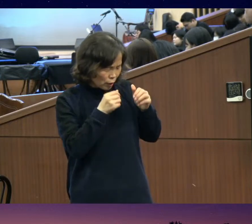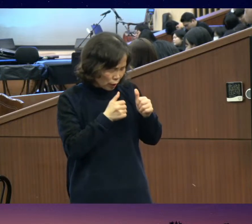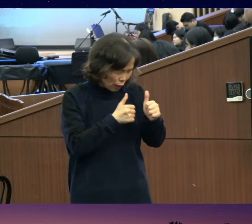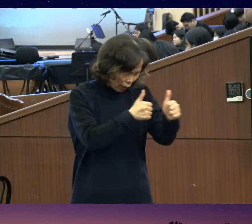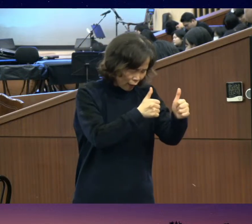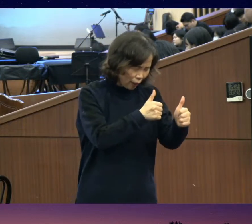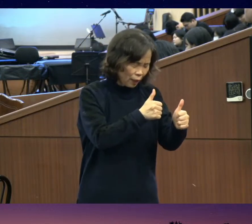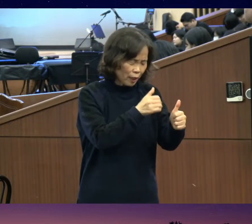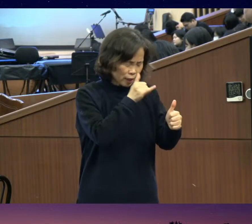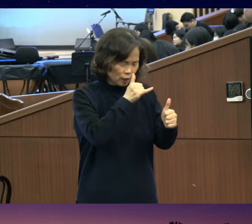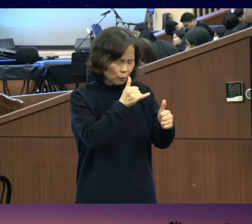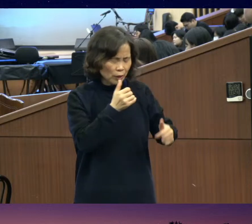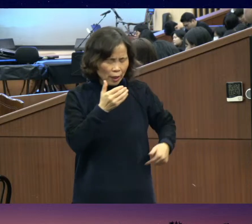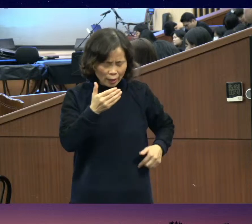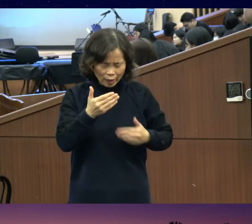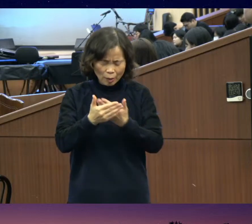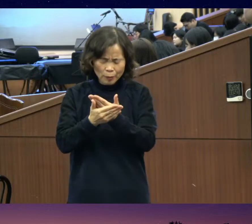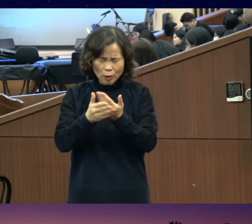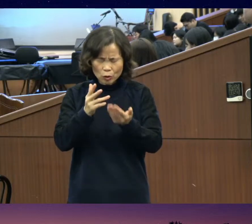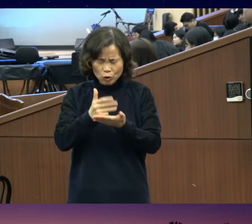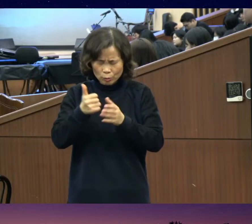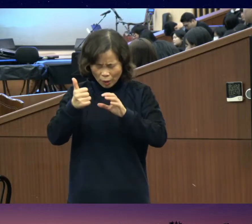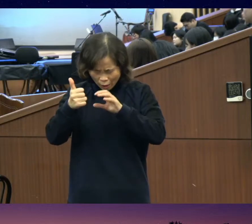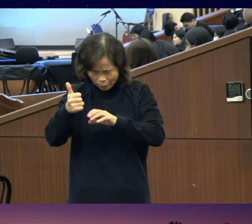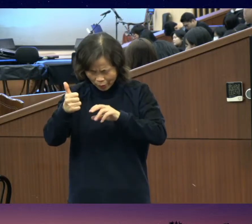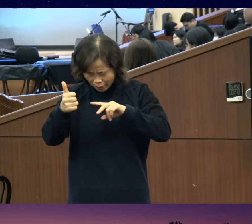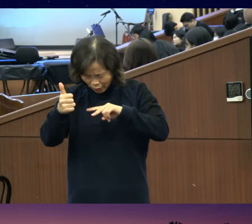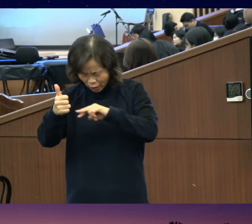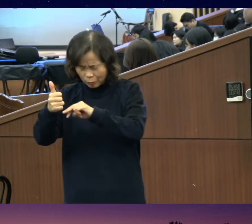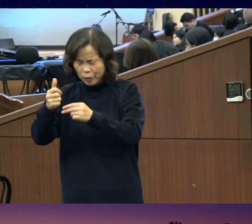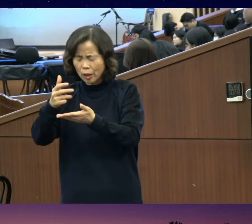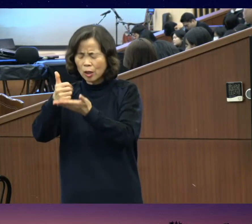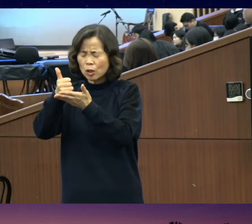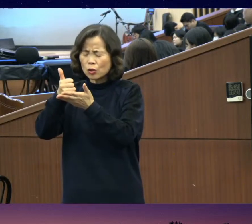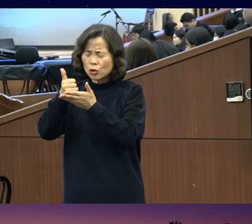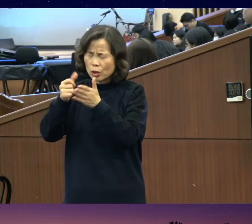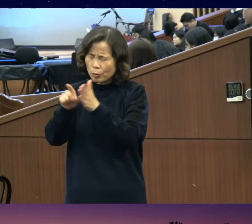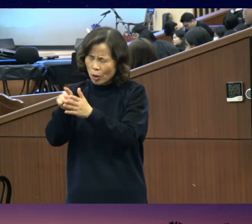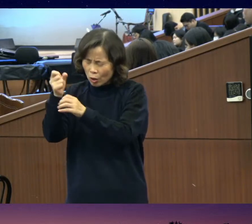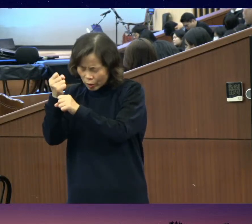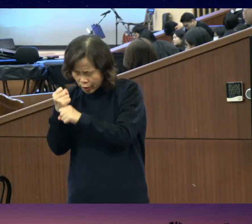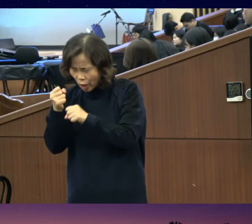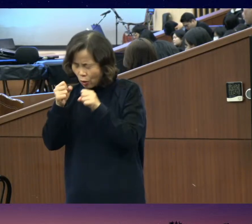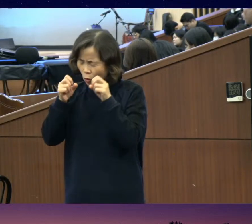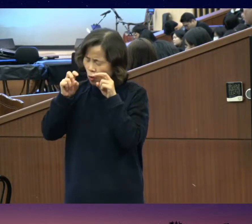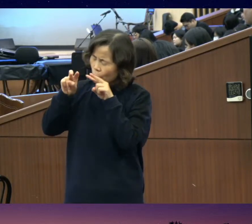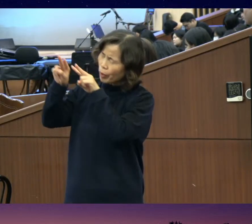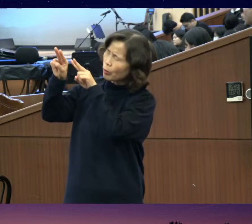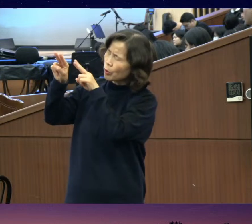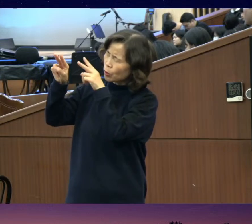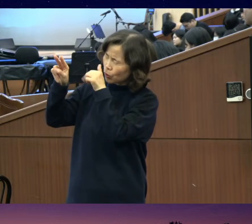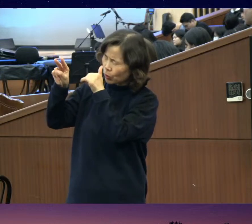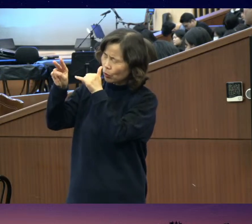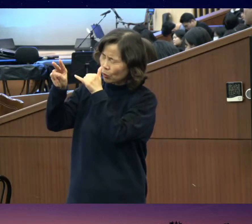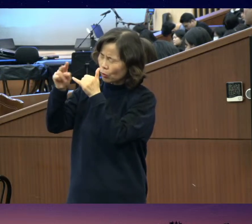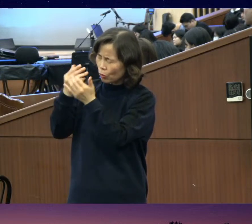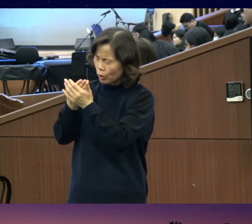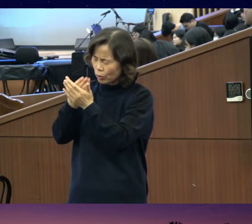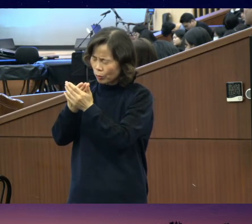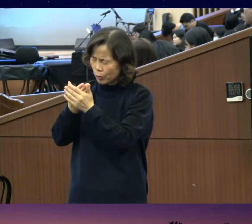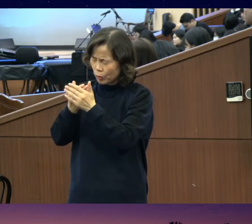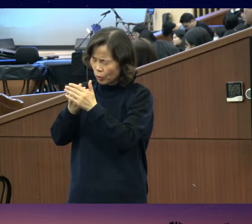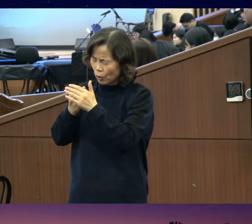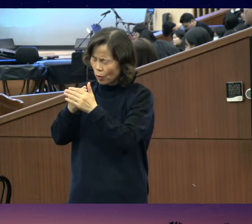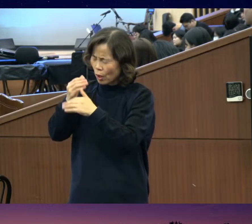밤에 회개하며 주 앞에 나아가며 오직 주만 의지하고 바라보게 하여 주시옵시고 우리의 피난처 되시는